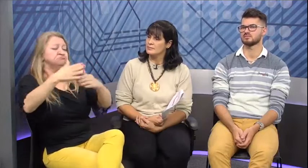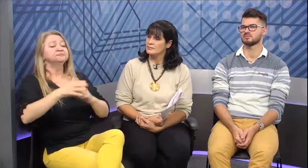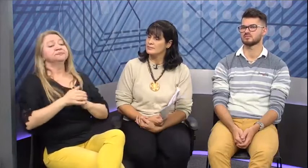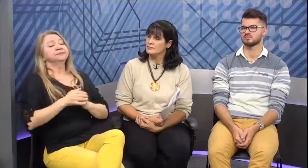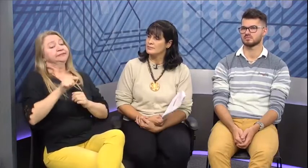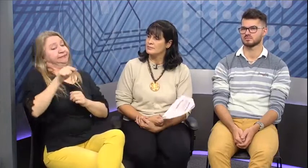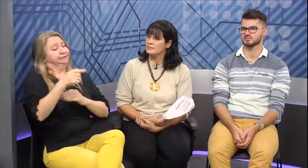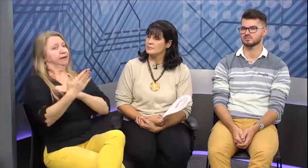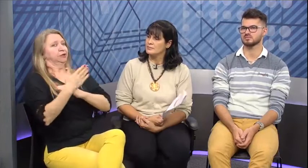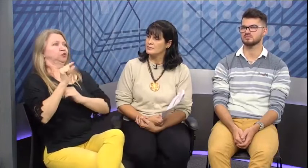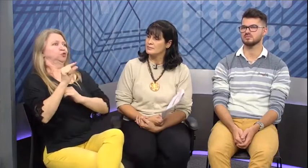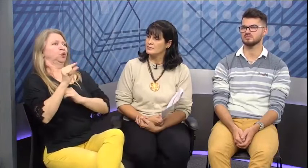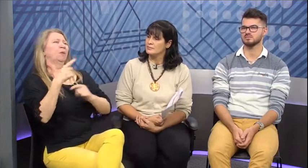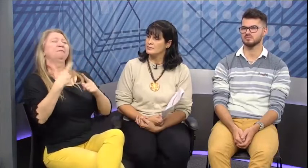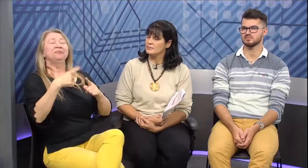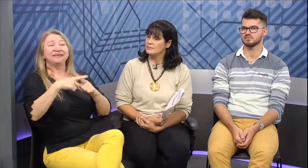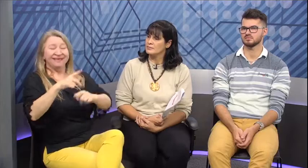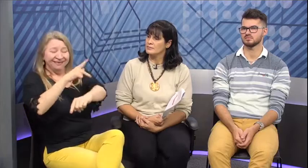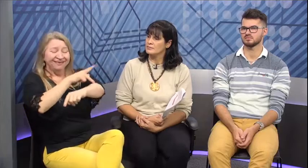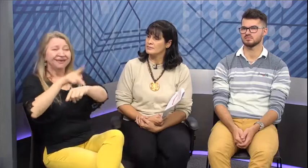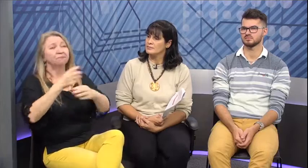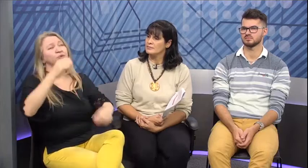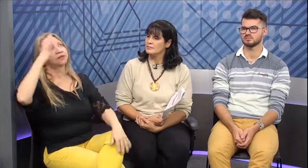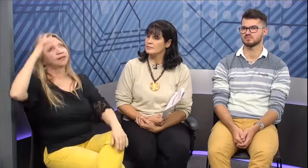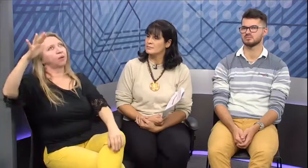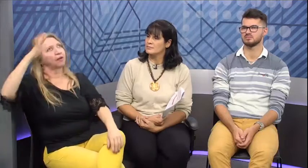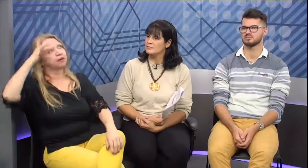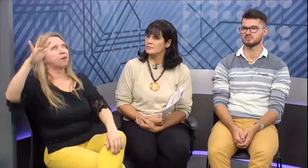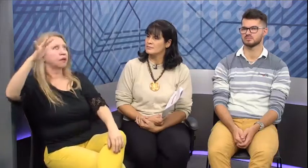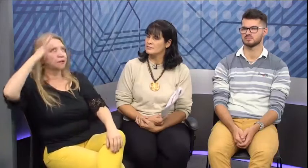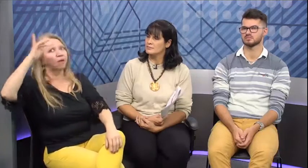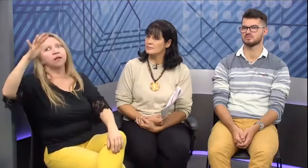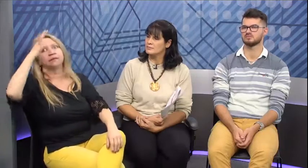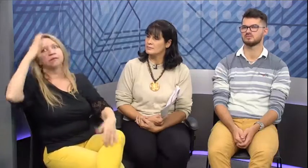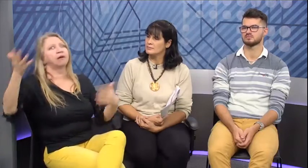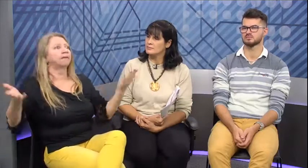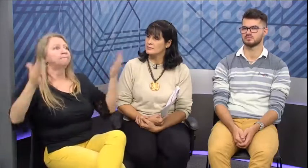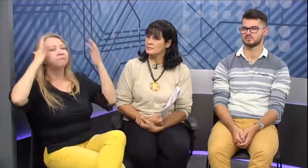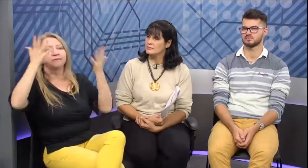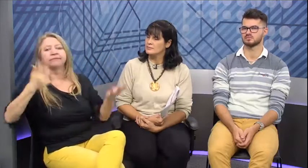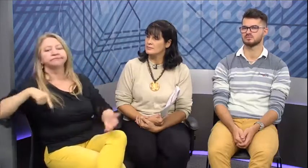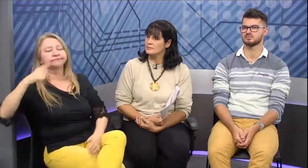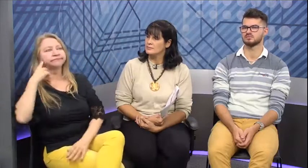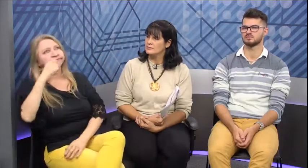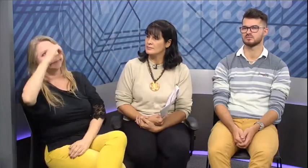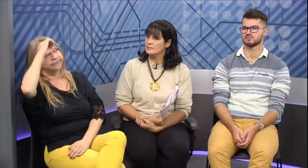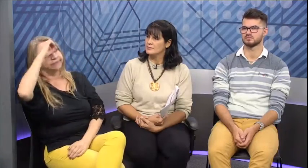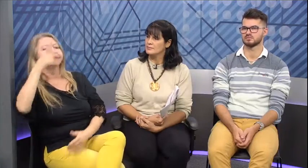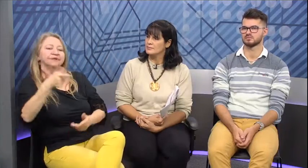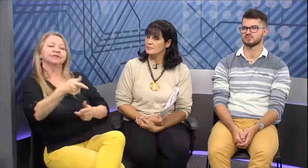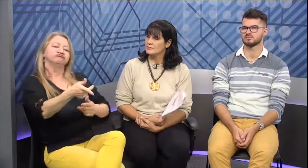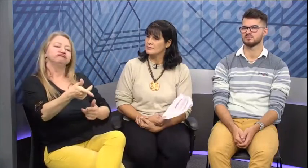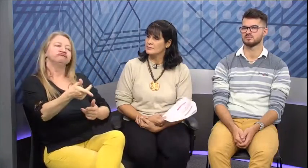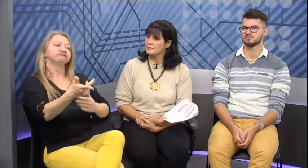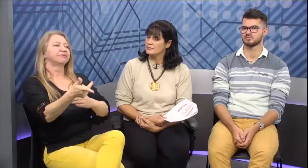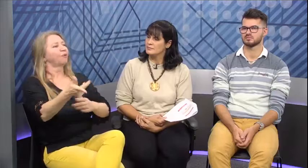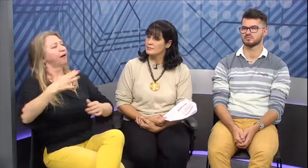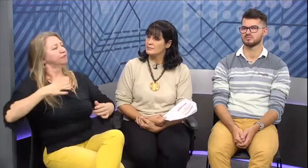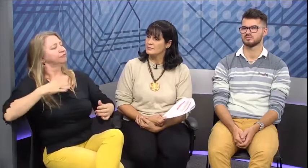né, para que ela estivesse ali auxiliando, porque pedagogia é muito teórico, né? E como que eu iria me